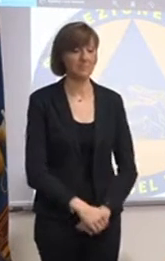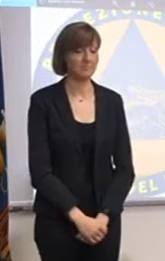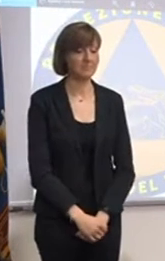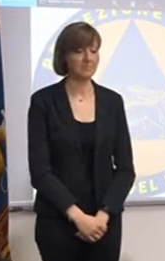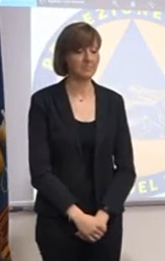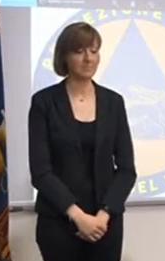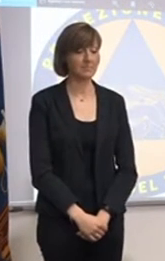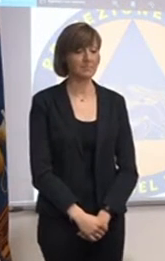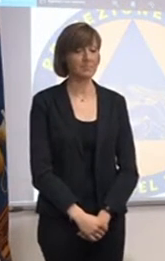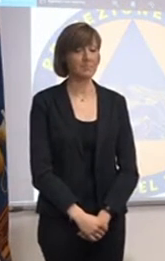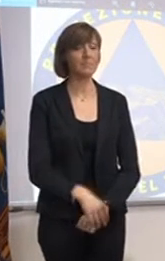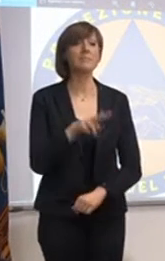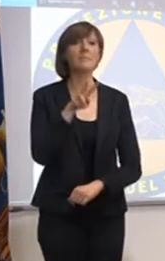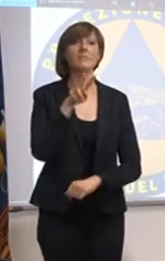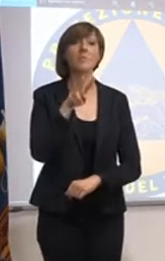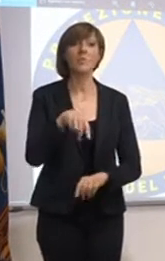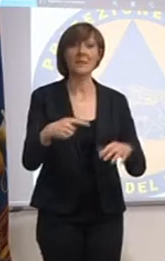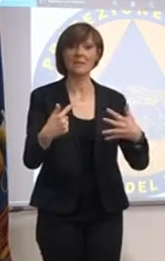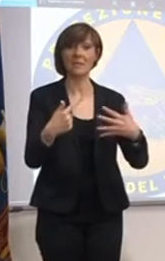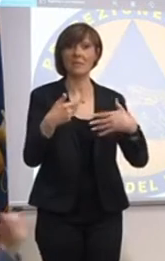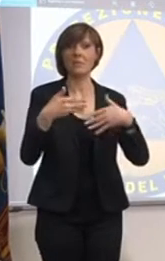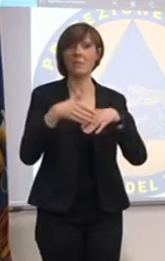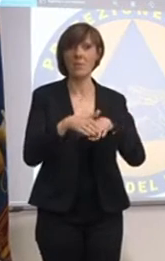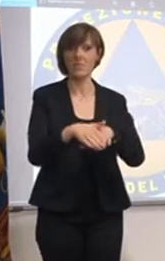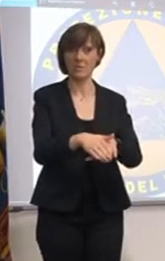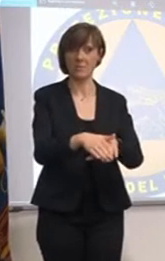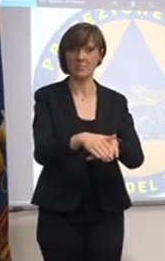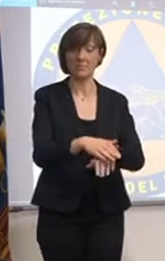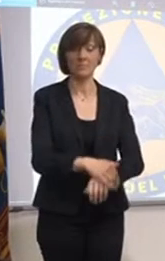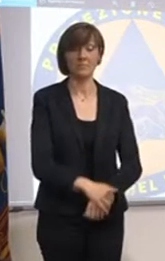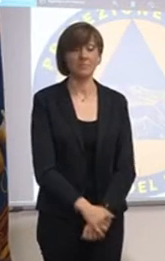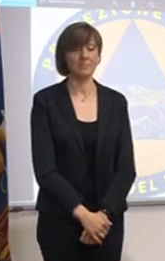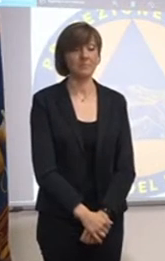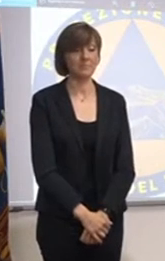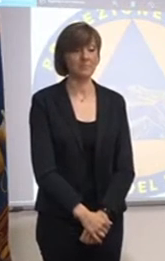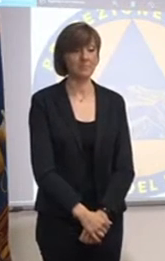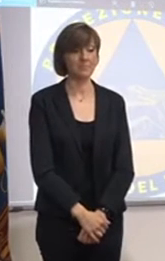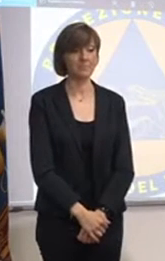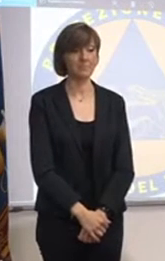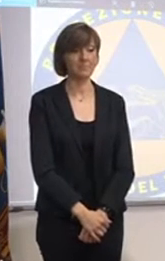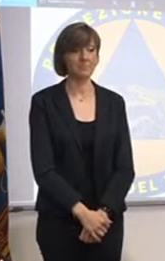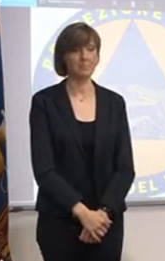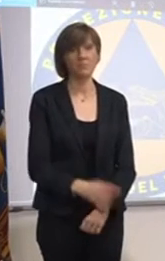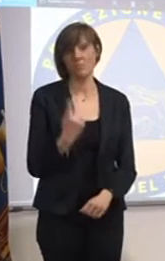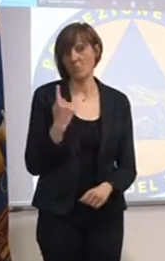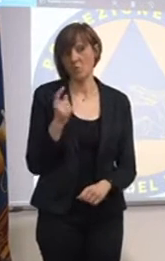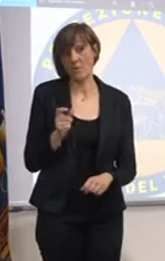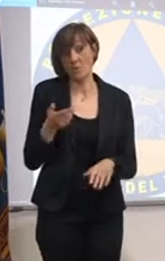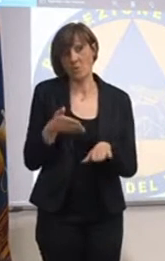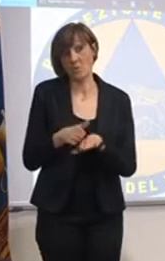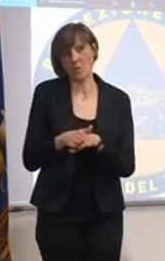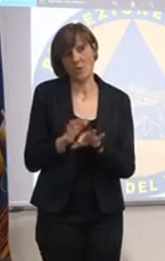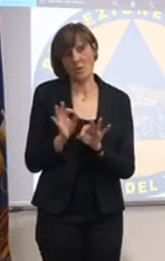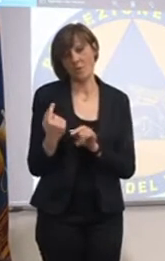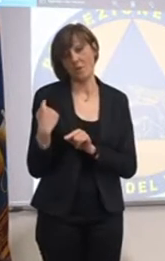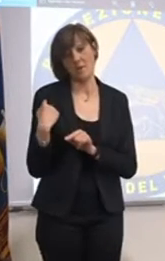stessa filosofia e modalità che già si ha quando si utilizzano le auto tra persone non conviventi oppure nel resto dell'Europa. Ribadisce la presenza del